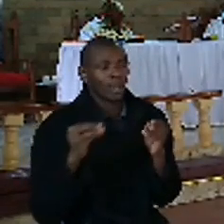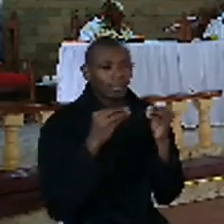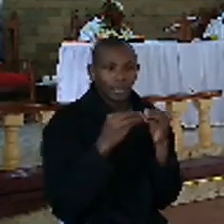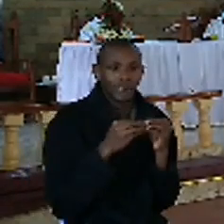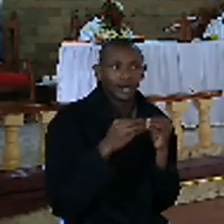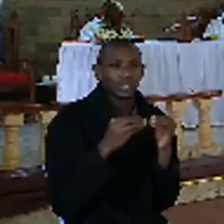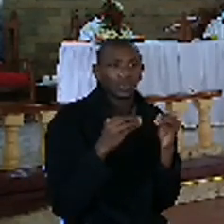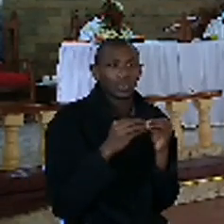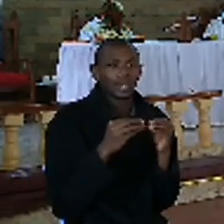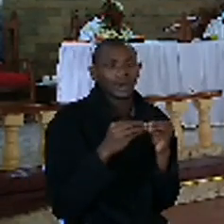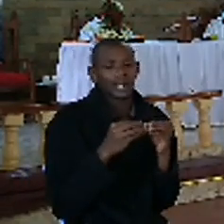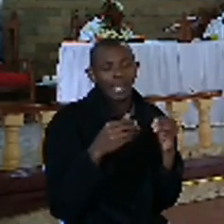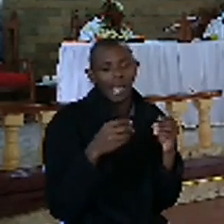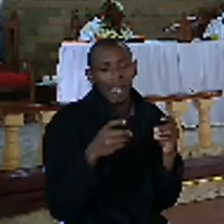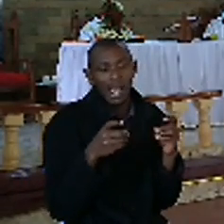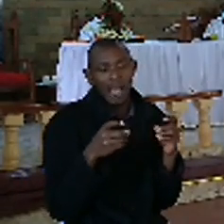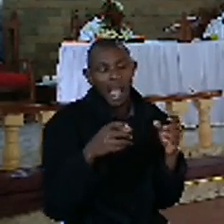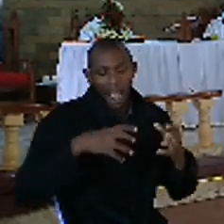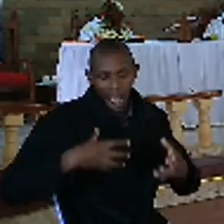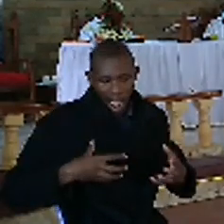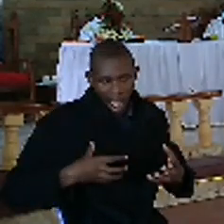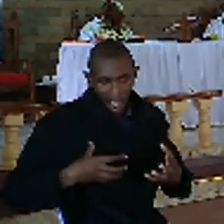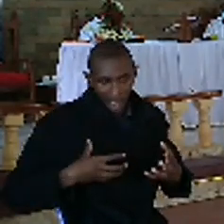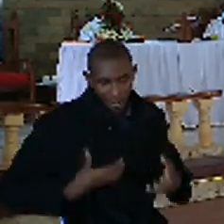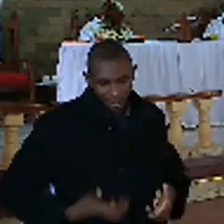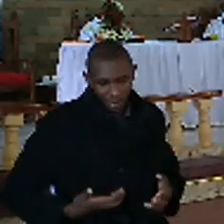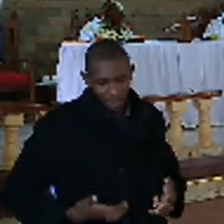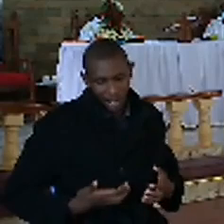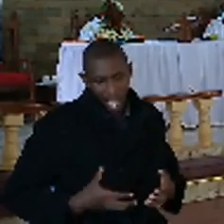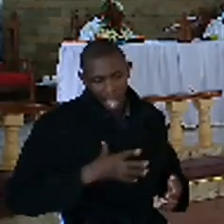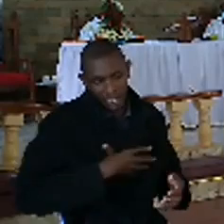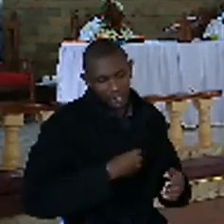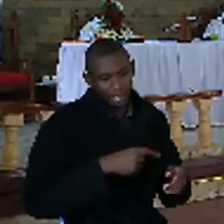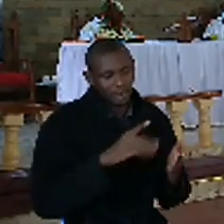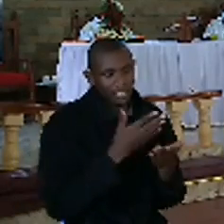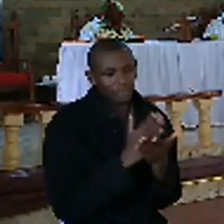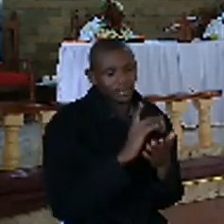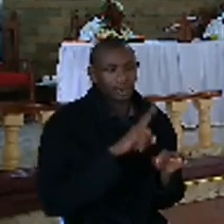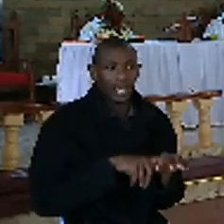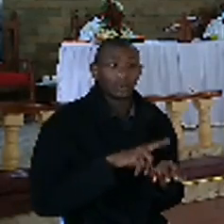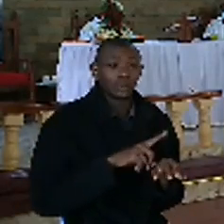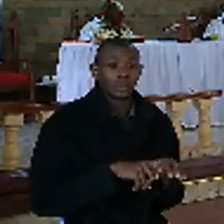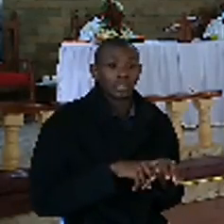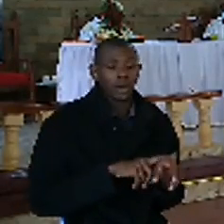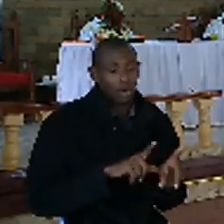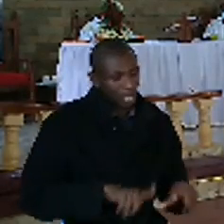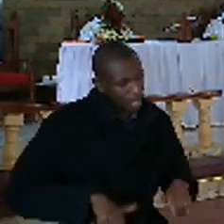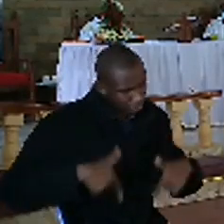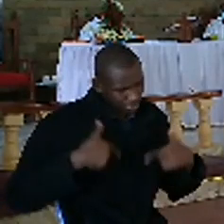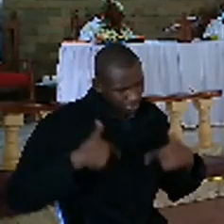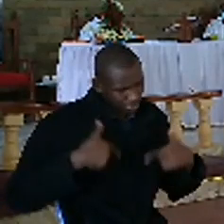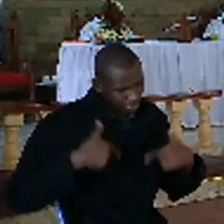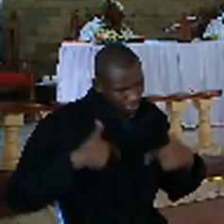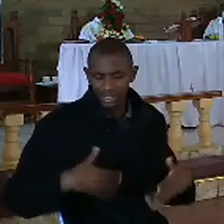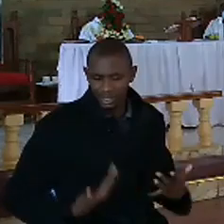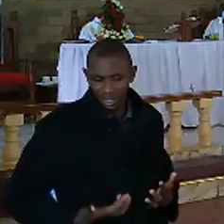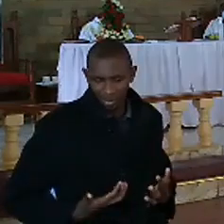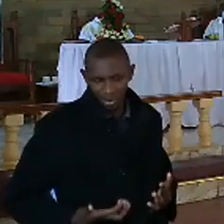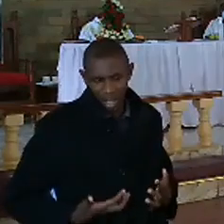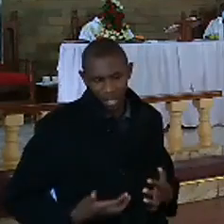maundu megutulituhira na rimwe miturire itu igakorwo ni kurituha muno tugakinya muico kumwe ni tondu wa maundu